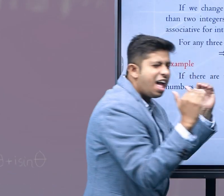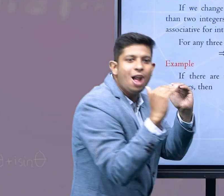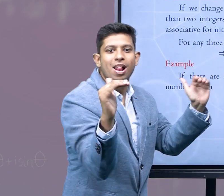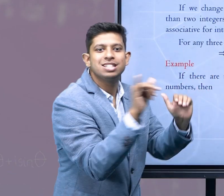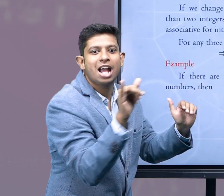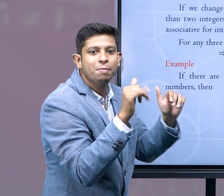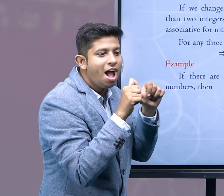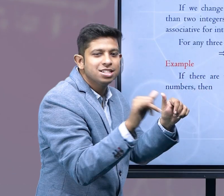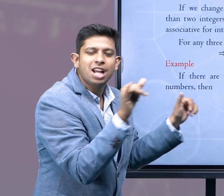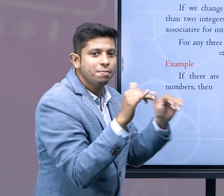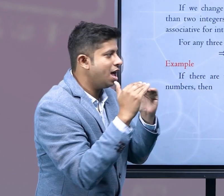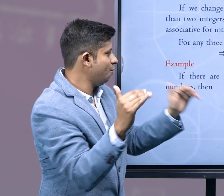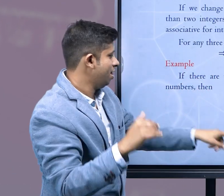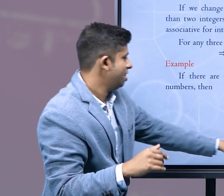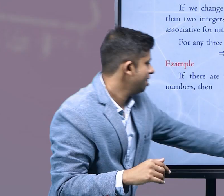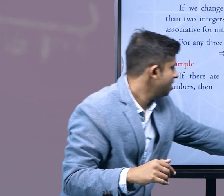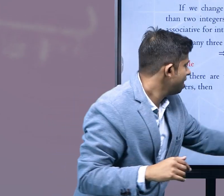Eight is equals to 8.